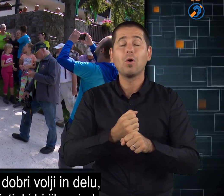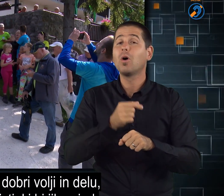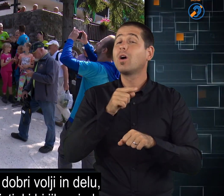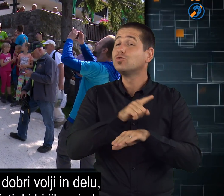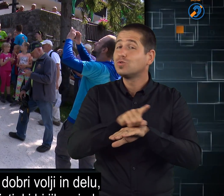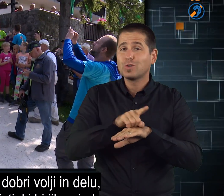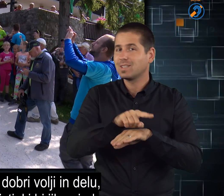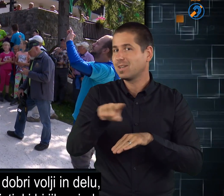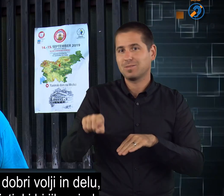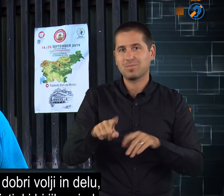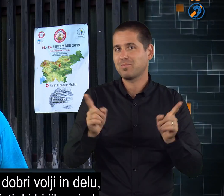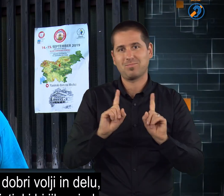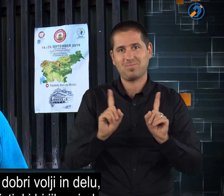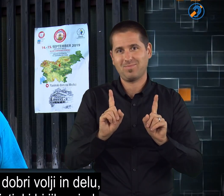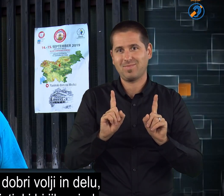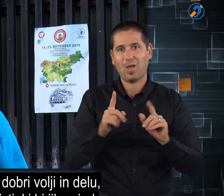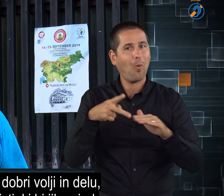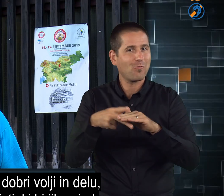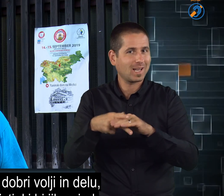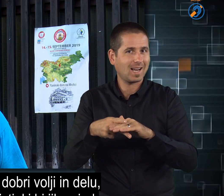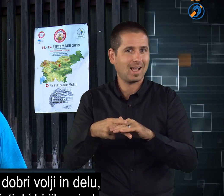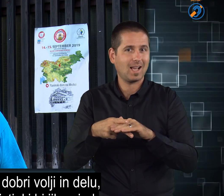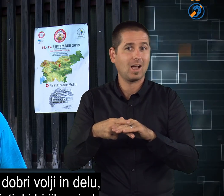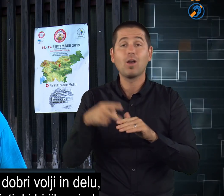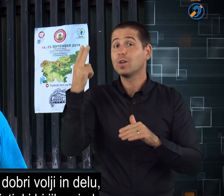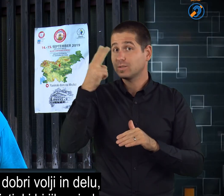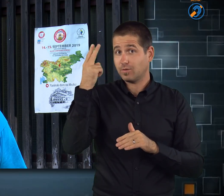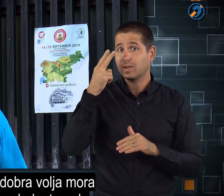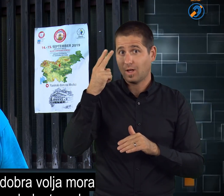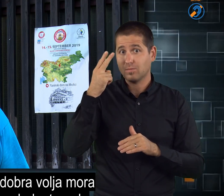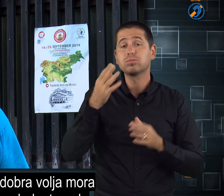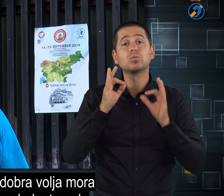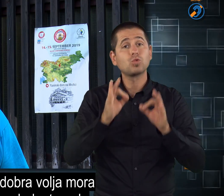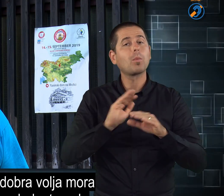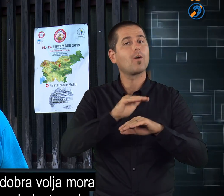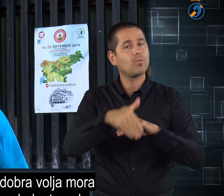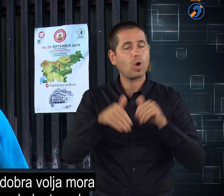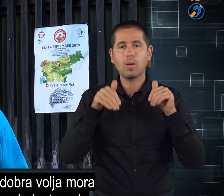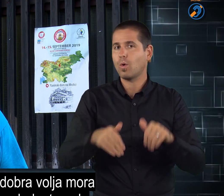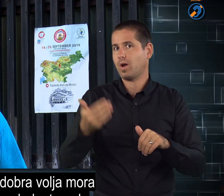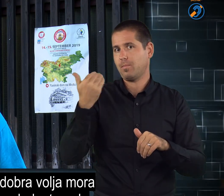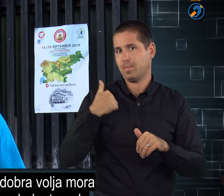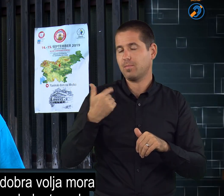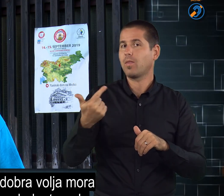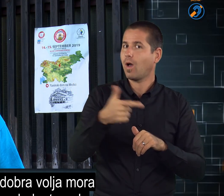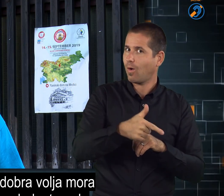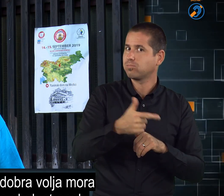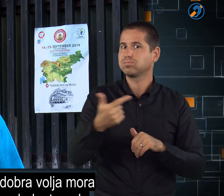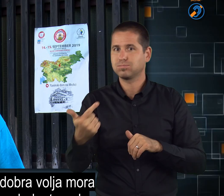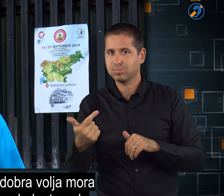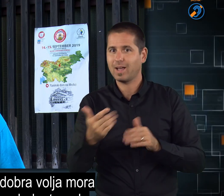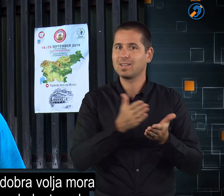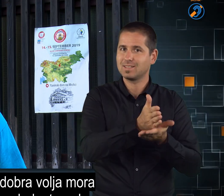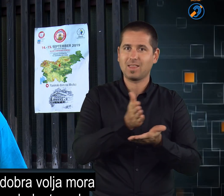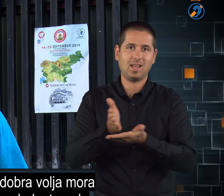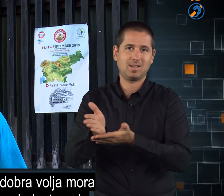jim ni čas tisti, ki bi jih oviral. Seveda dobra volja mora biti pa na obeh